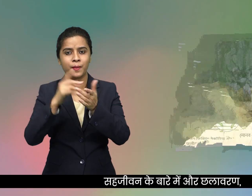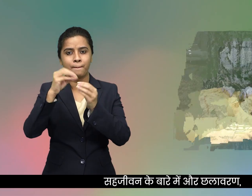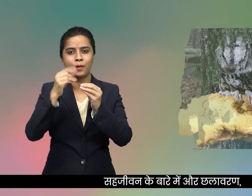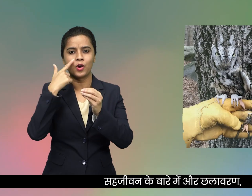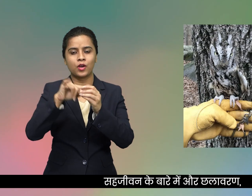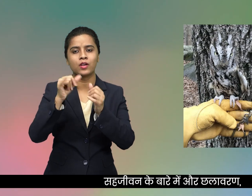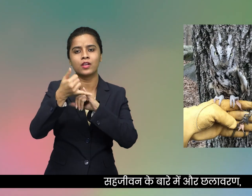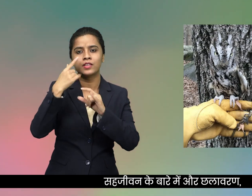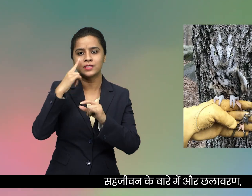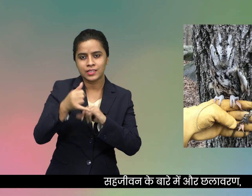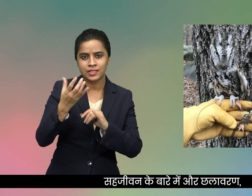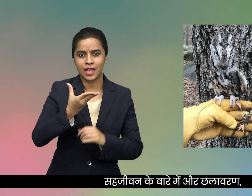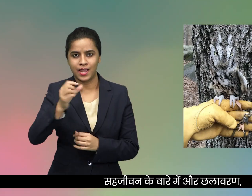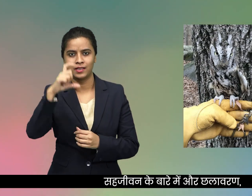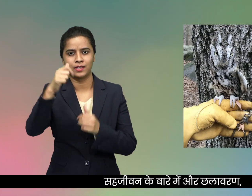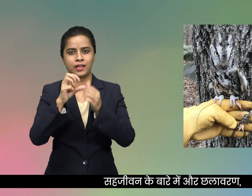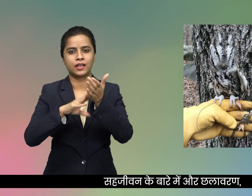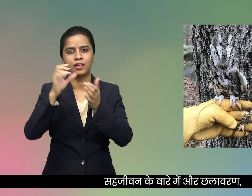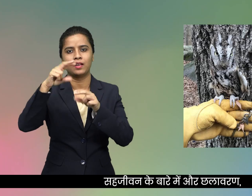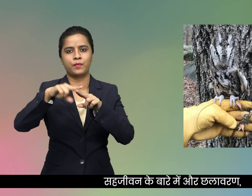सहजीवन के बारे में और छलावरण।